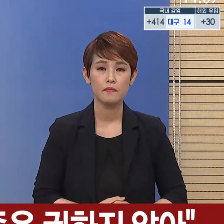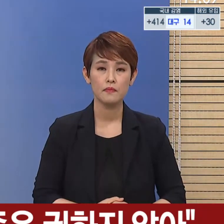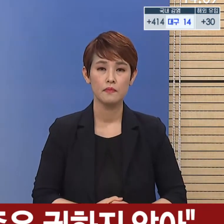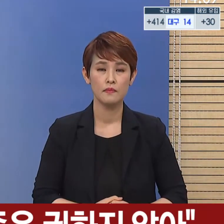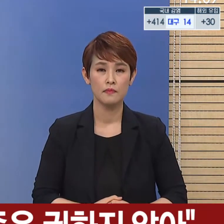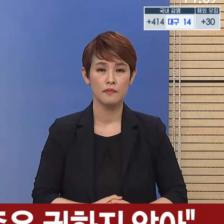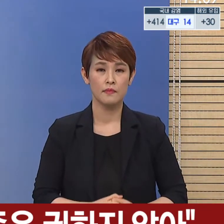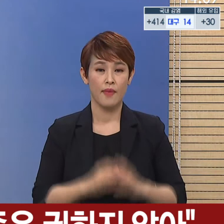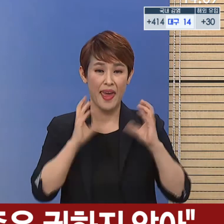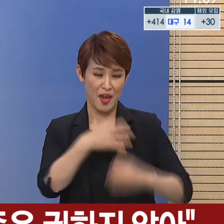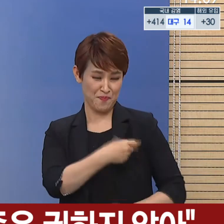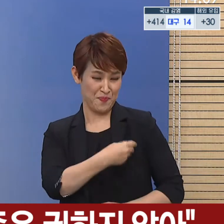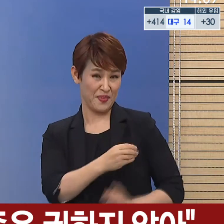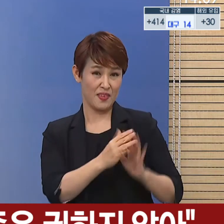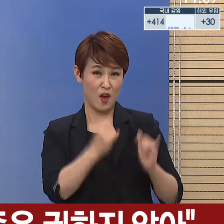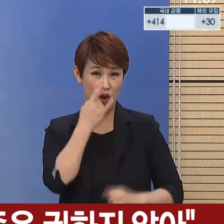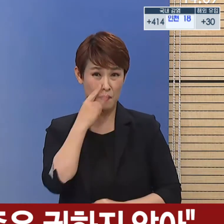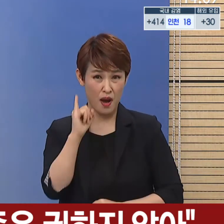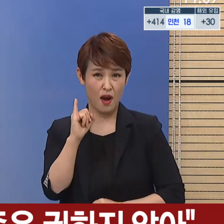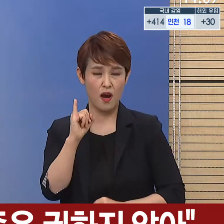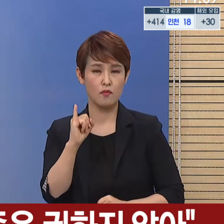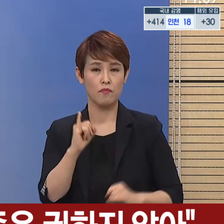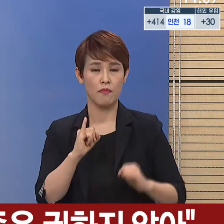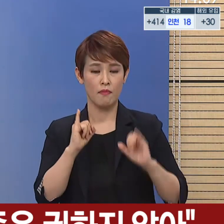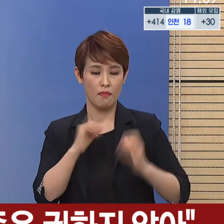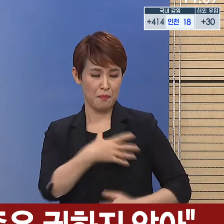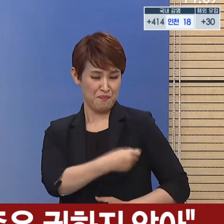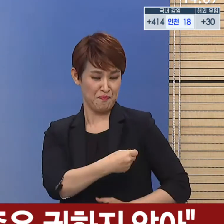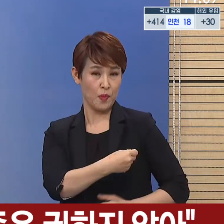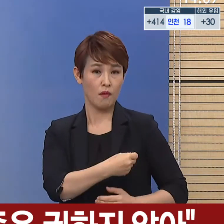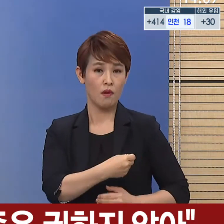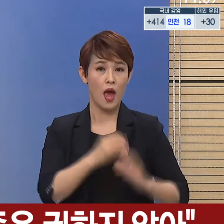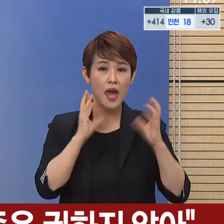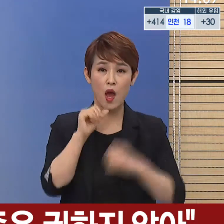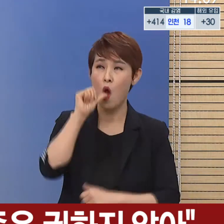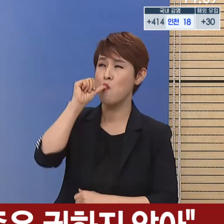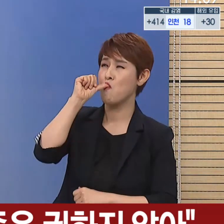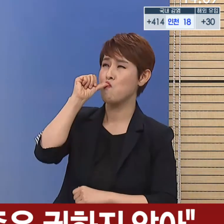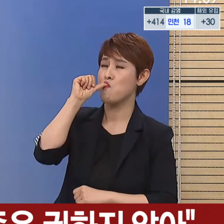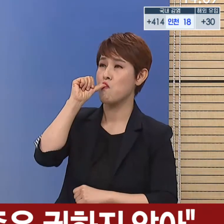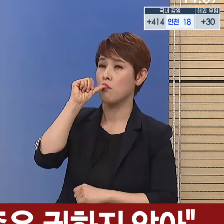수유부에 대해서는 이 약이 모유로 분비되는지는 알 수